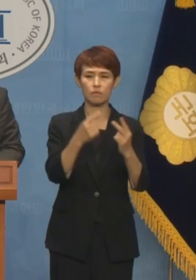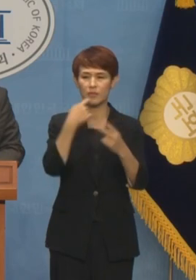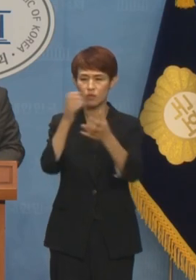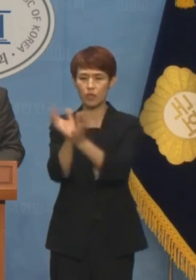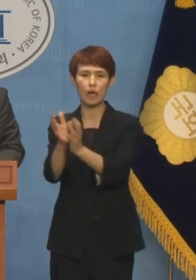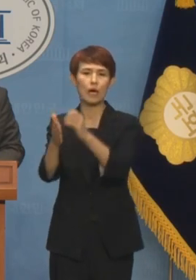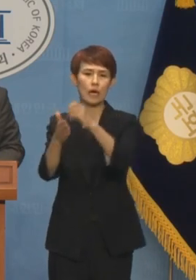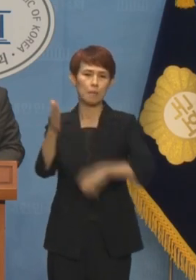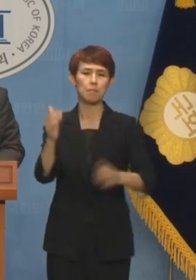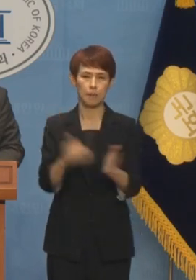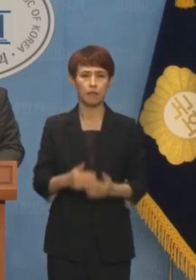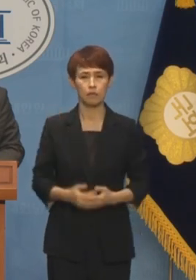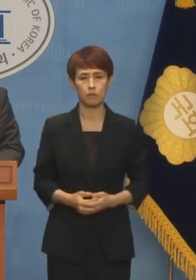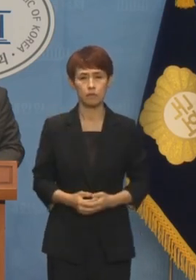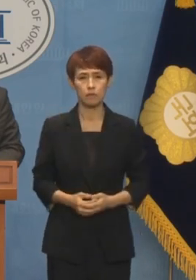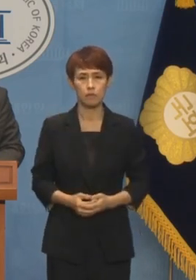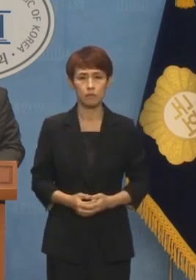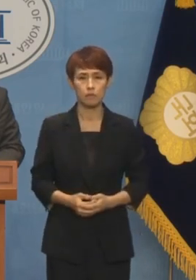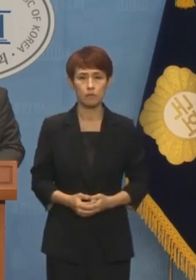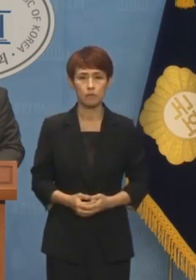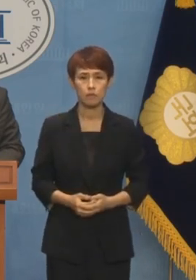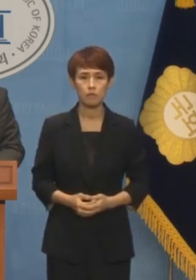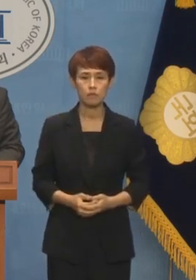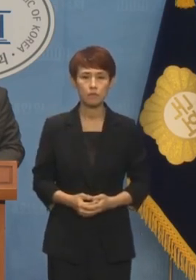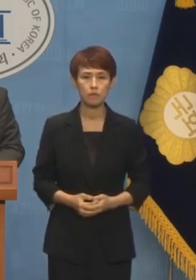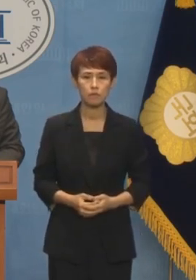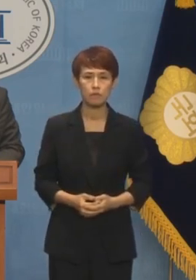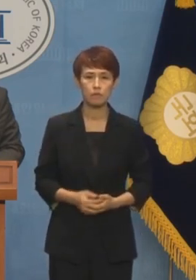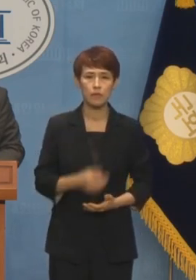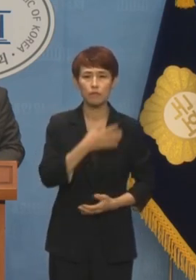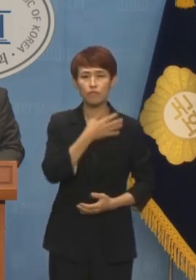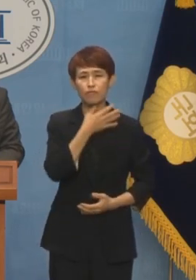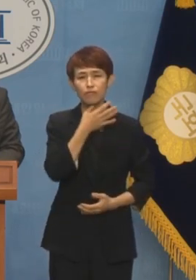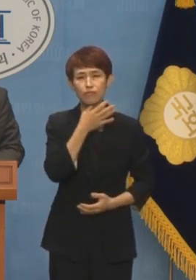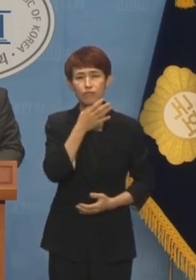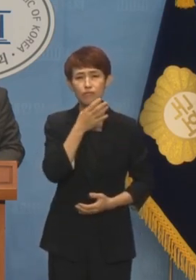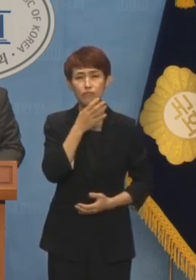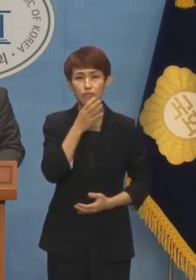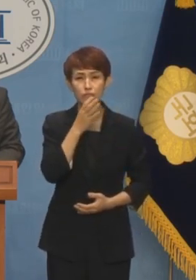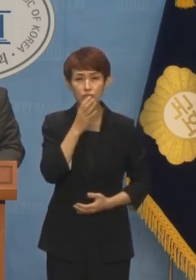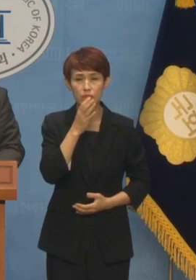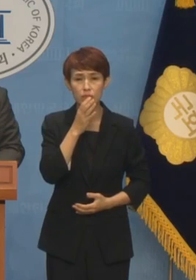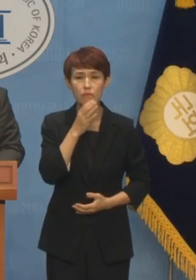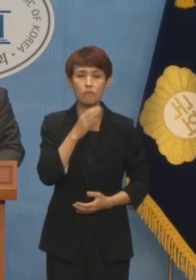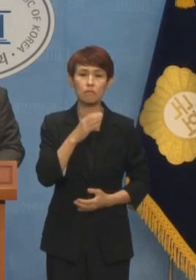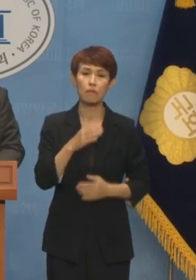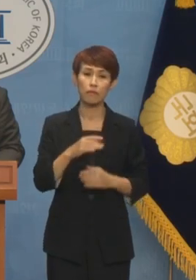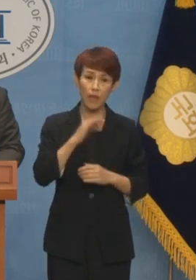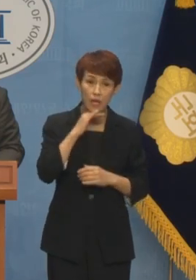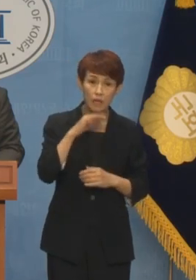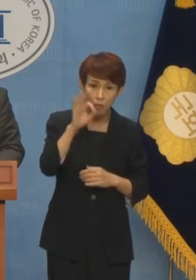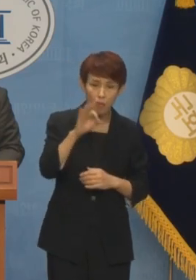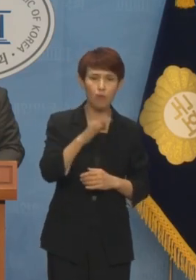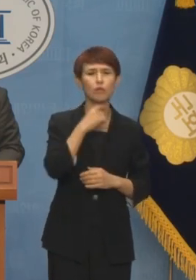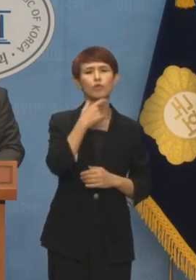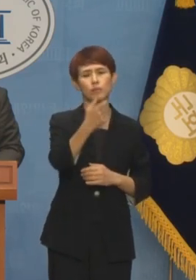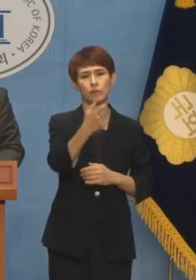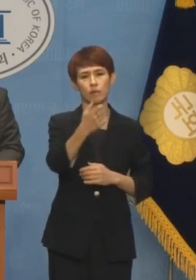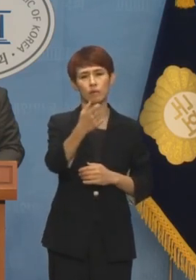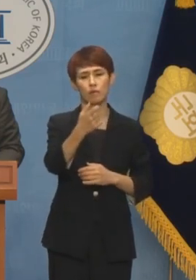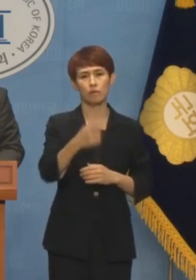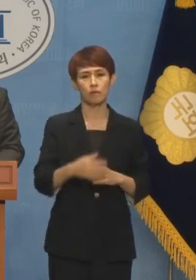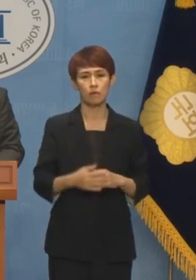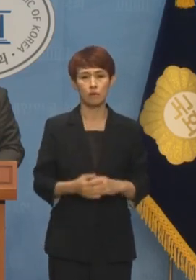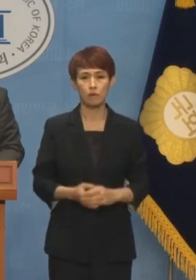인구 구조상 86세대가 60세 정도 되었습니다. 국민의힘 콘크리트 지지층은